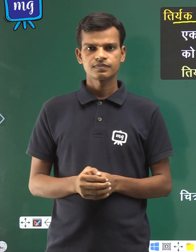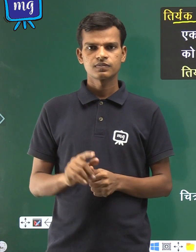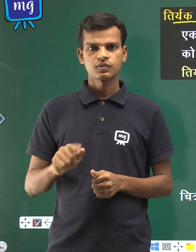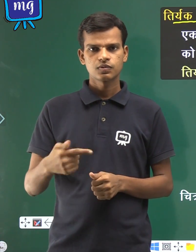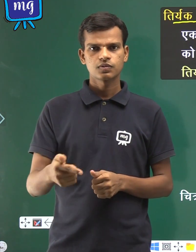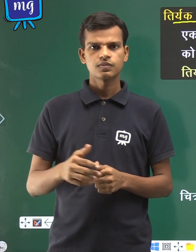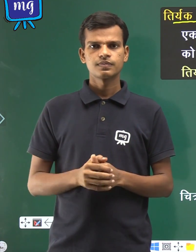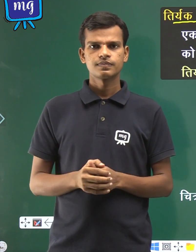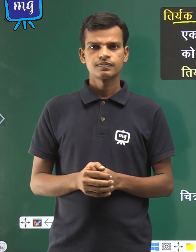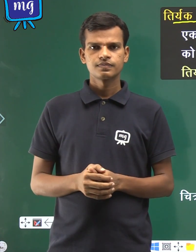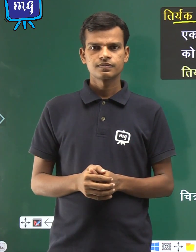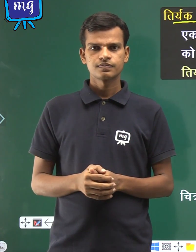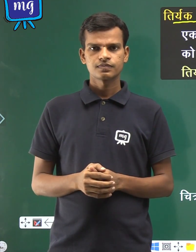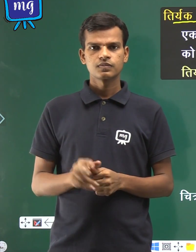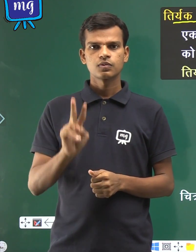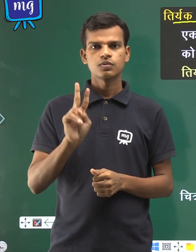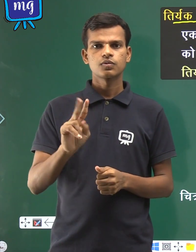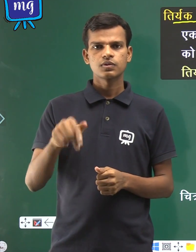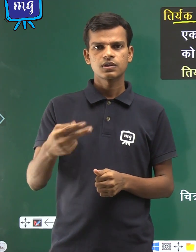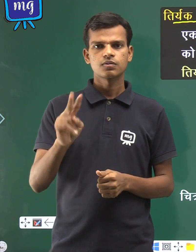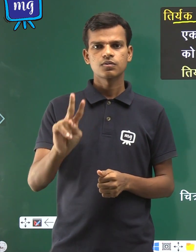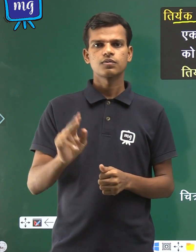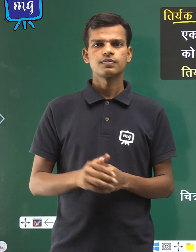जो दो या दो